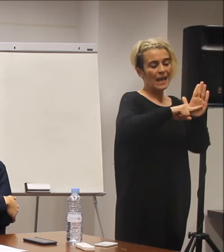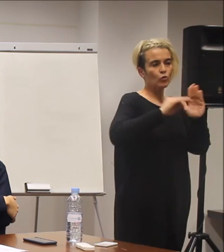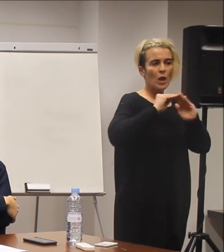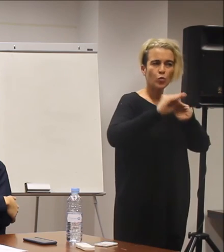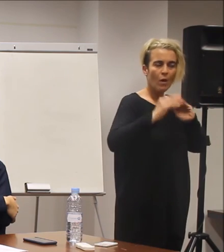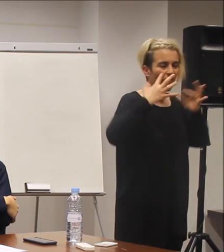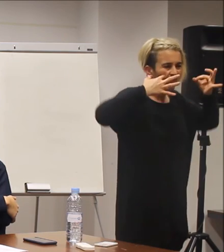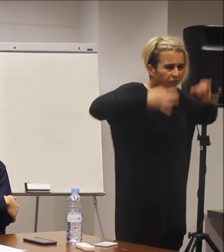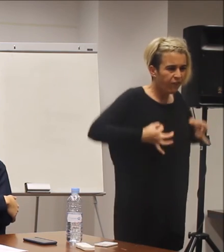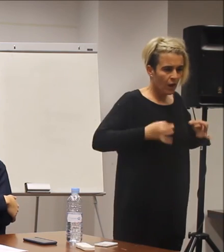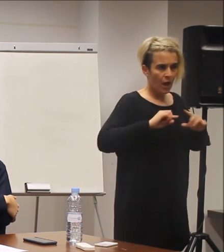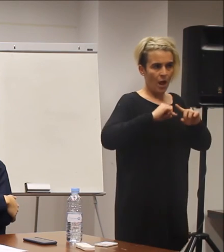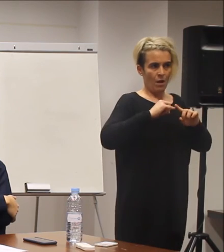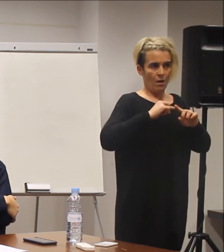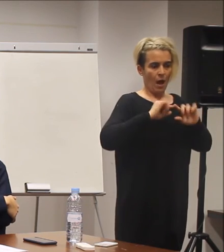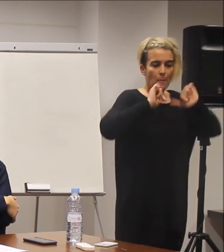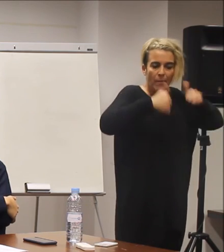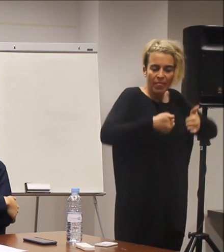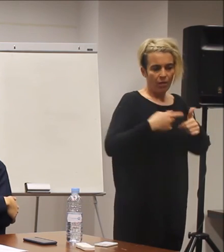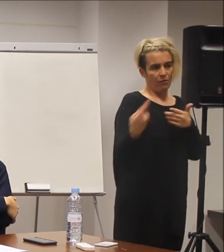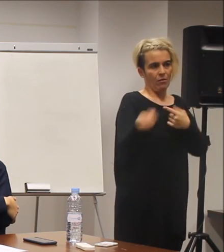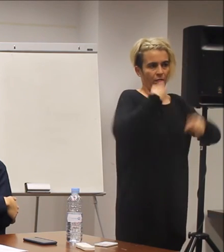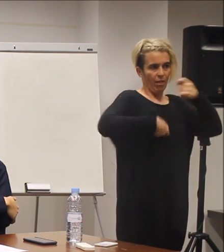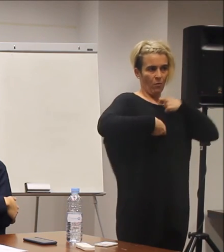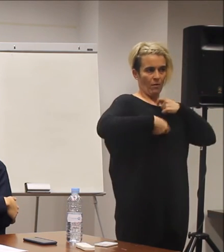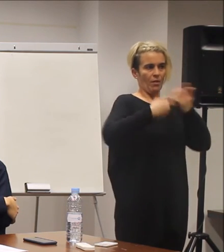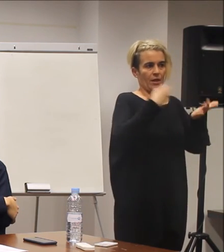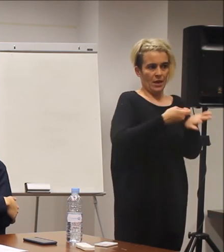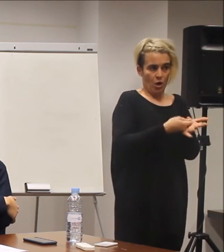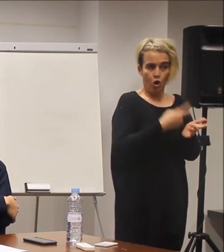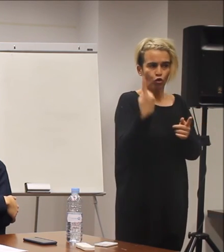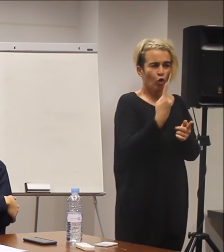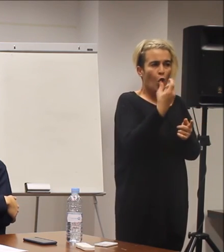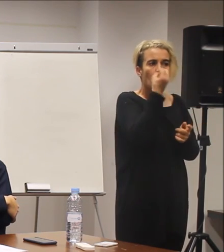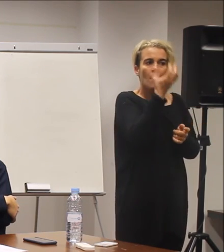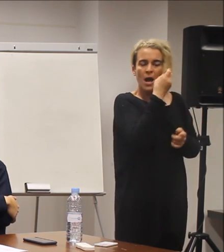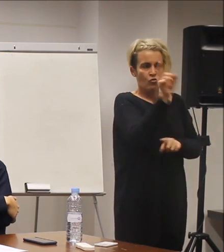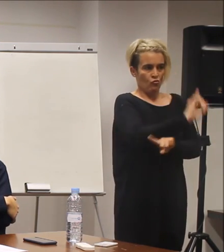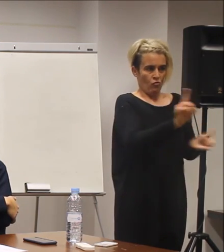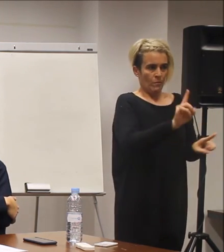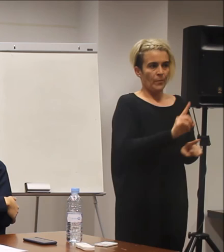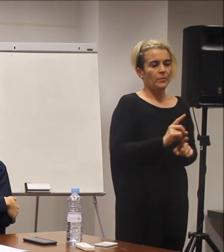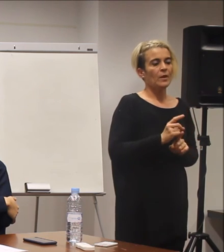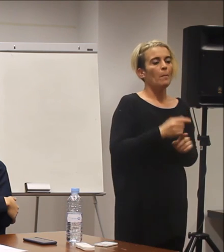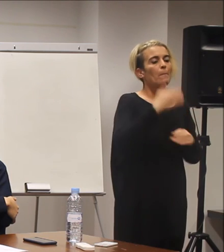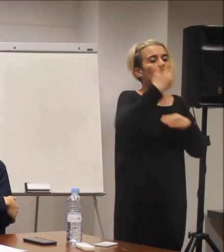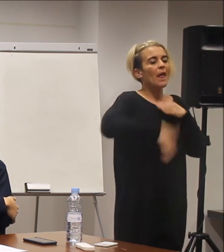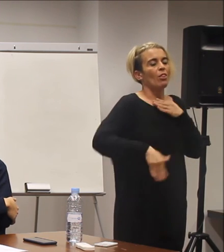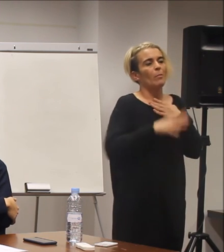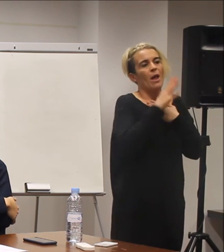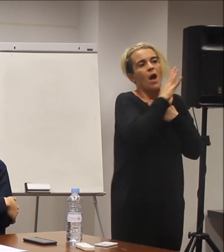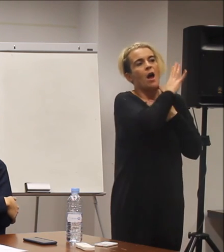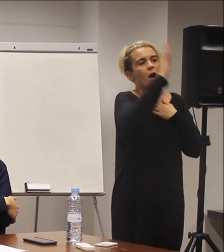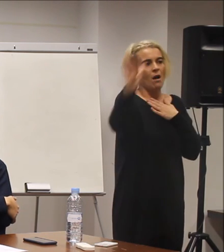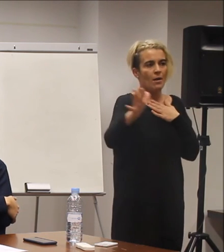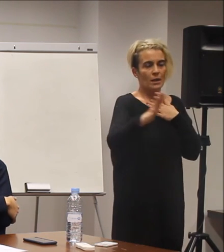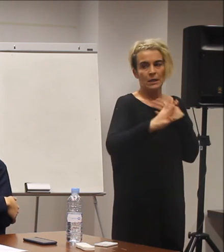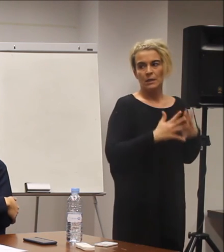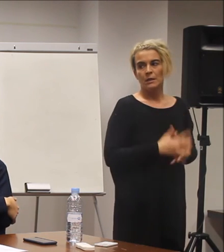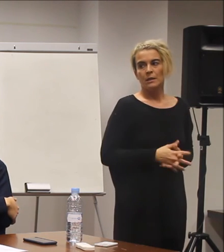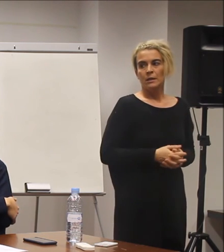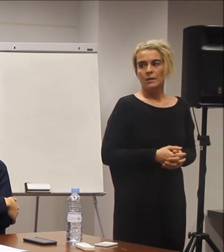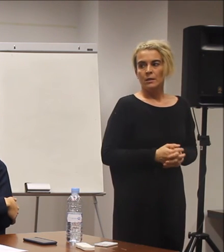solo desde mayo de 2013. Vale. ¿Plazo para recurrir que tenemos? Pues bueno, como nos estamos